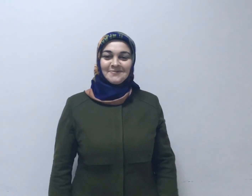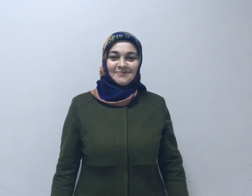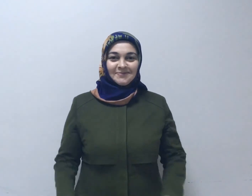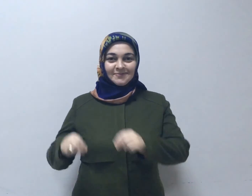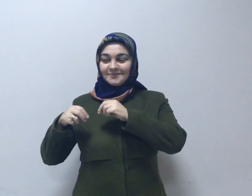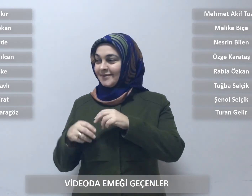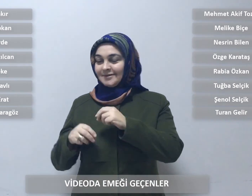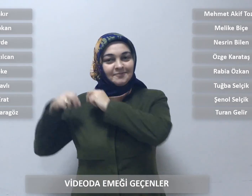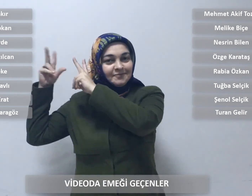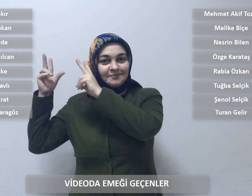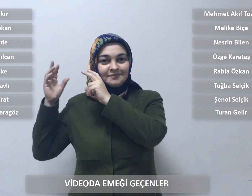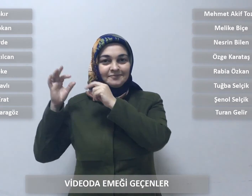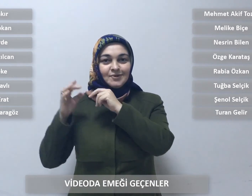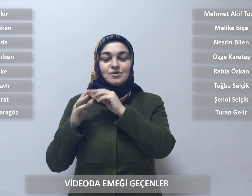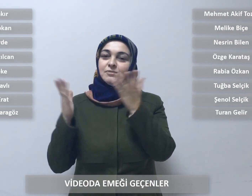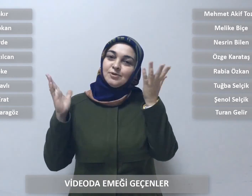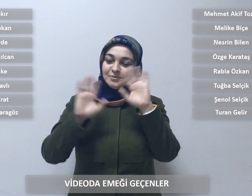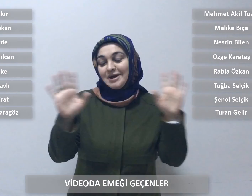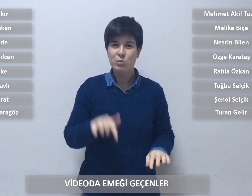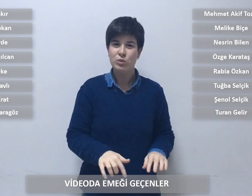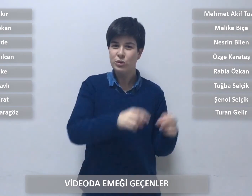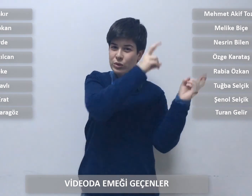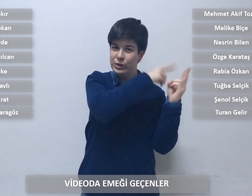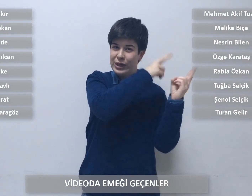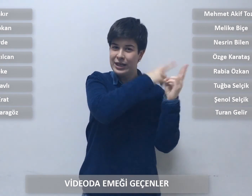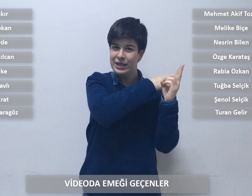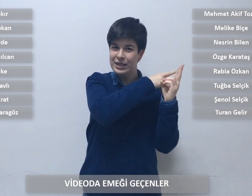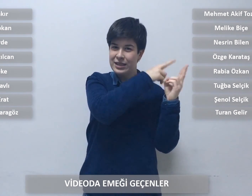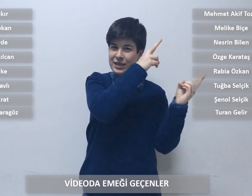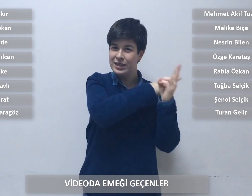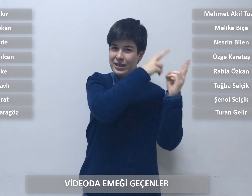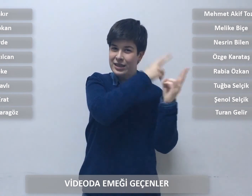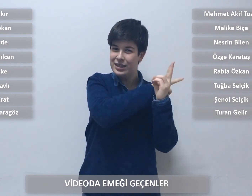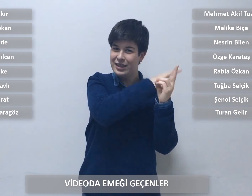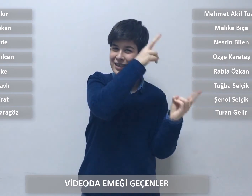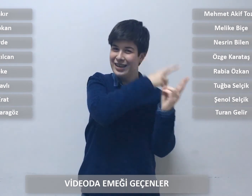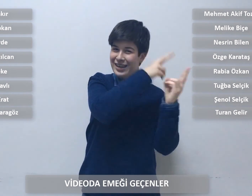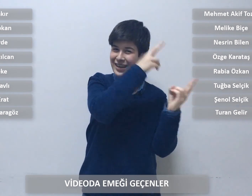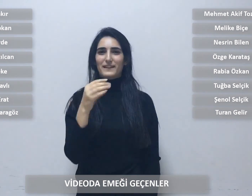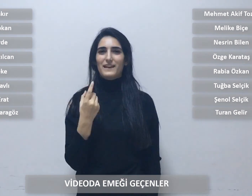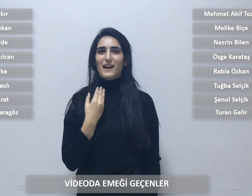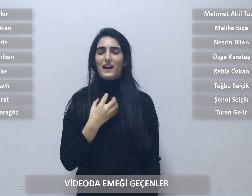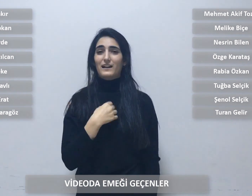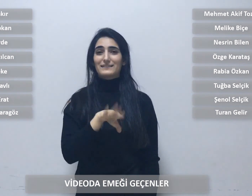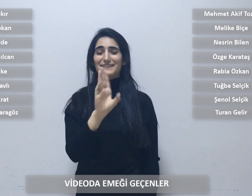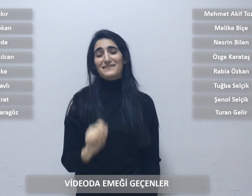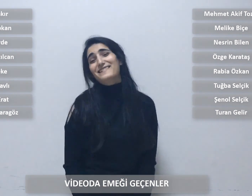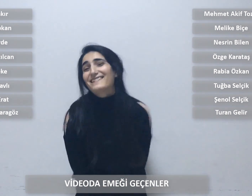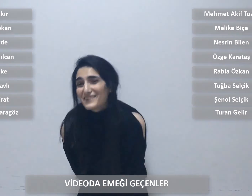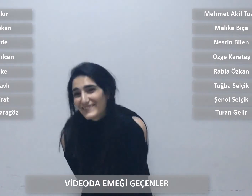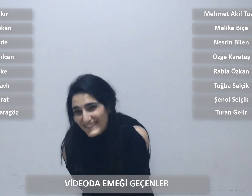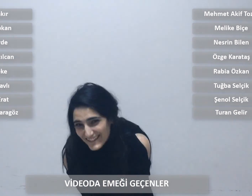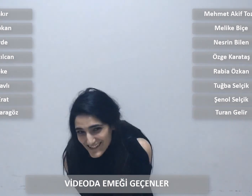gözü kör mü acaba Uyan artık bitti bu rüya Seviyor sevilmiyorsun başlar